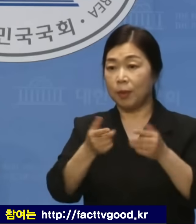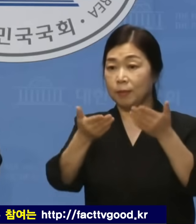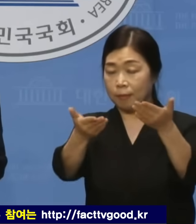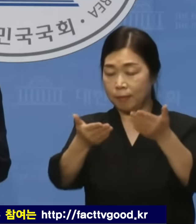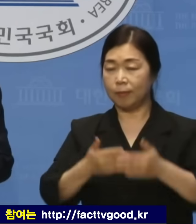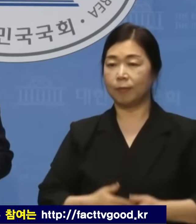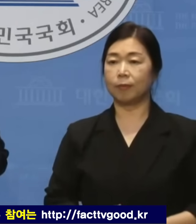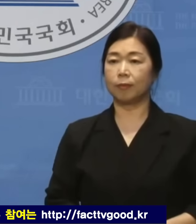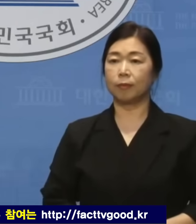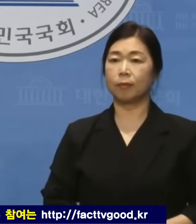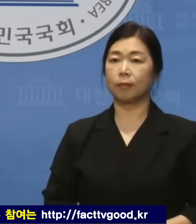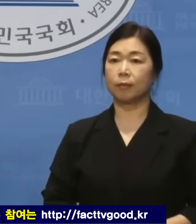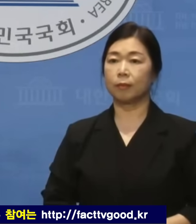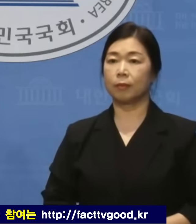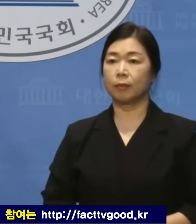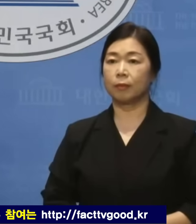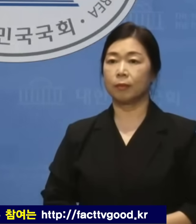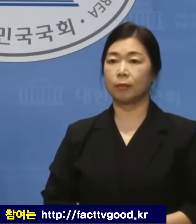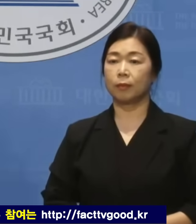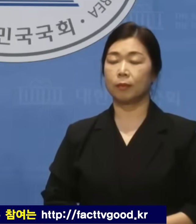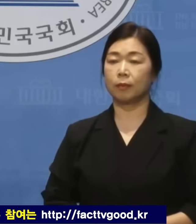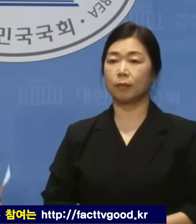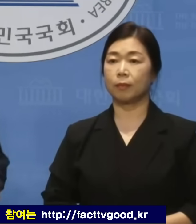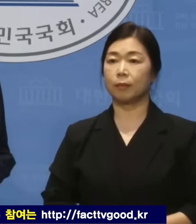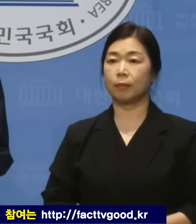듣도록 하겠습니다.